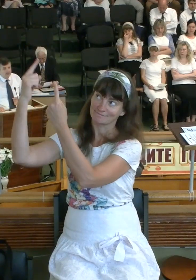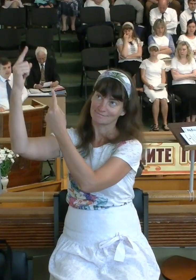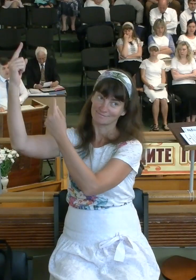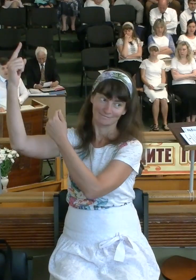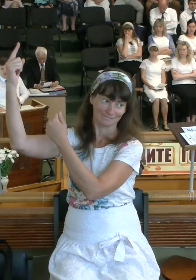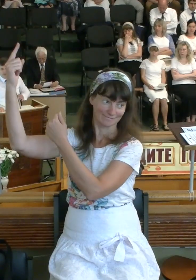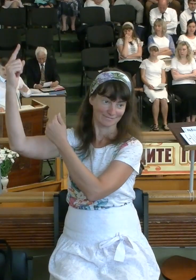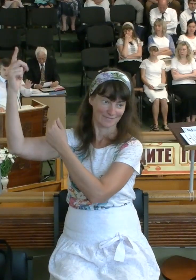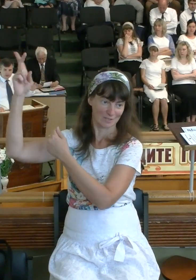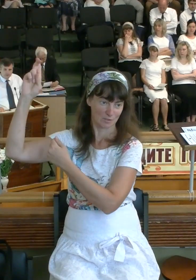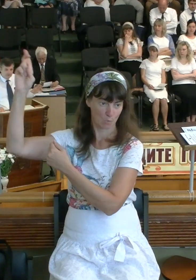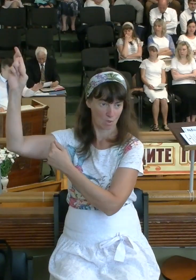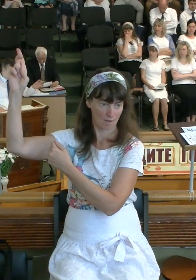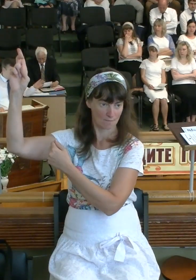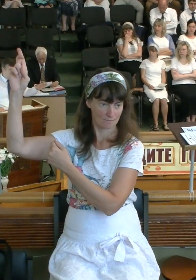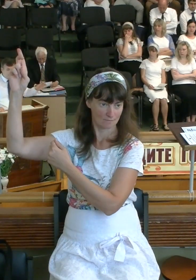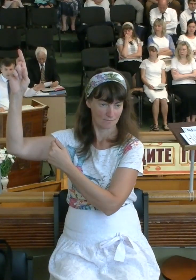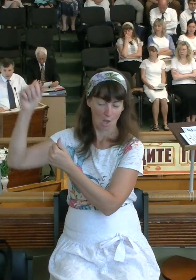знаете, когда я вот